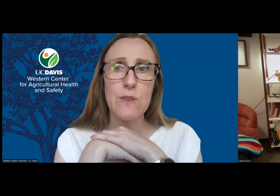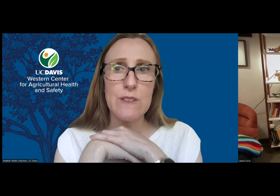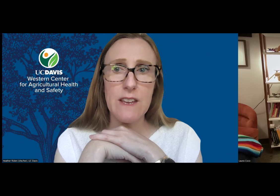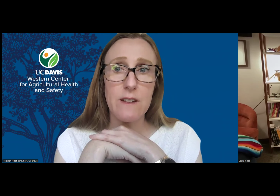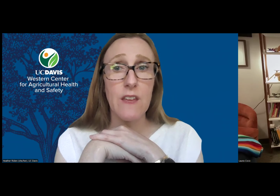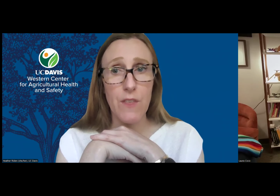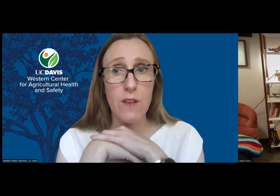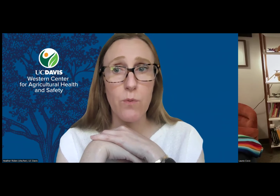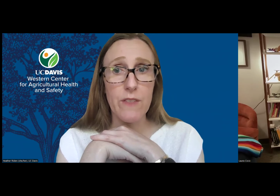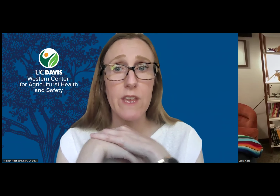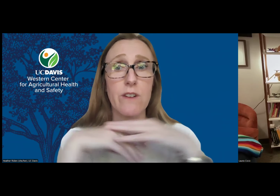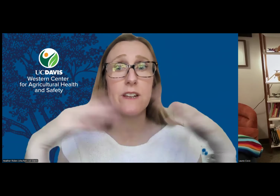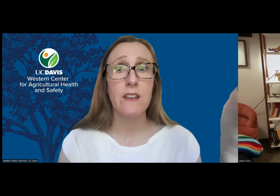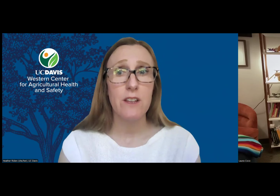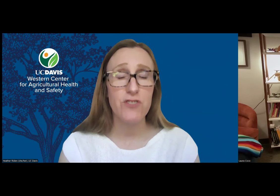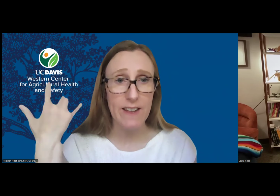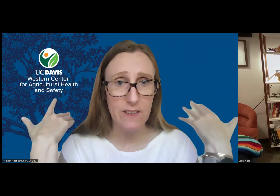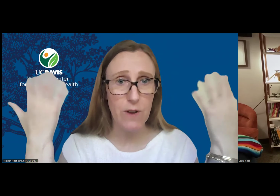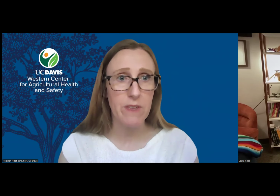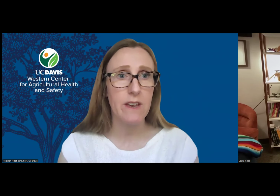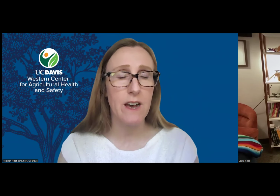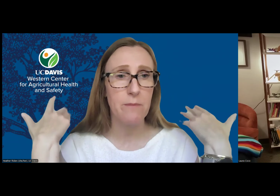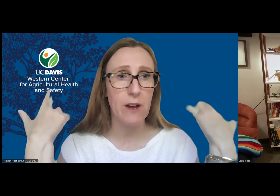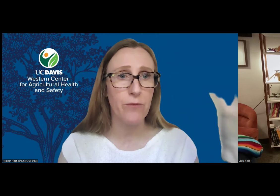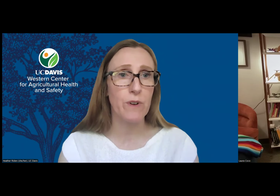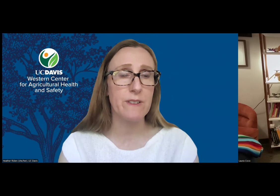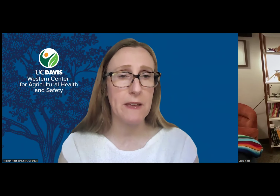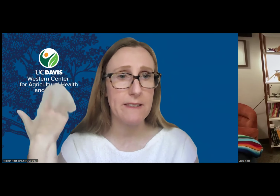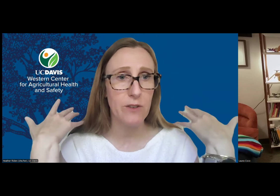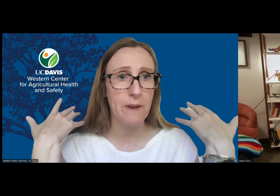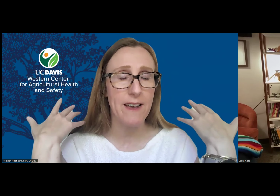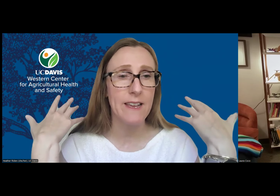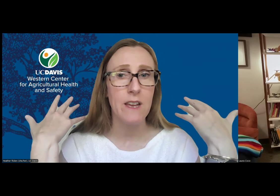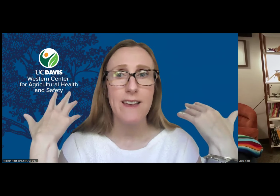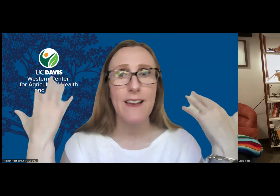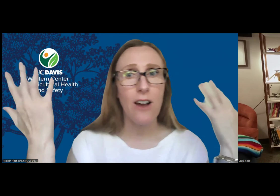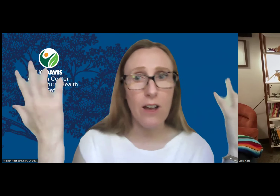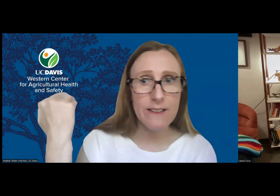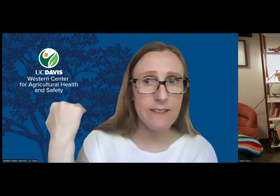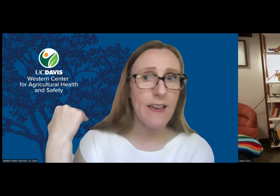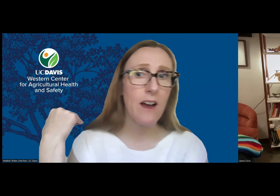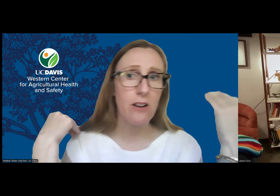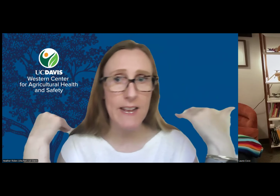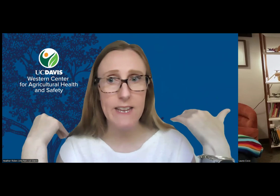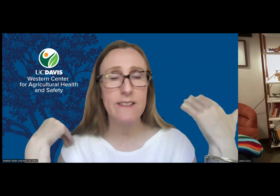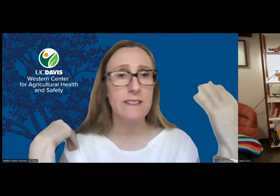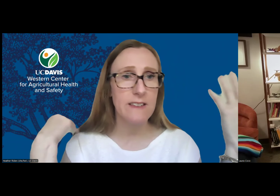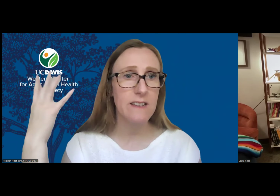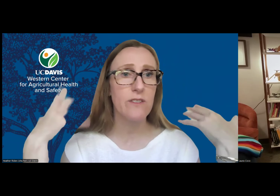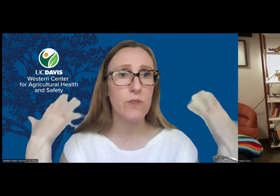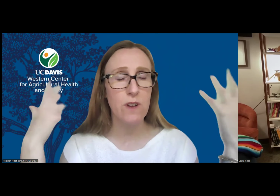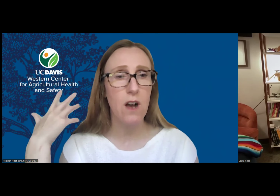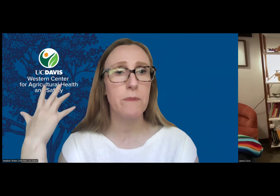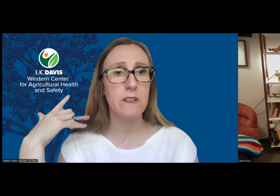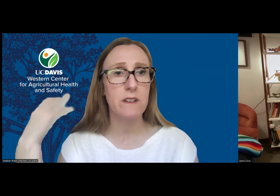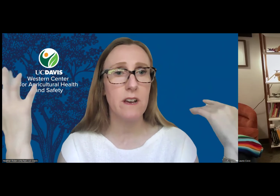quejaron de dolores de cabeza y mareo que están asociando con la fuerza